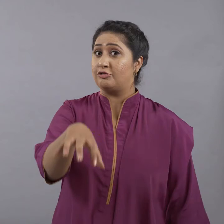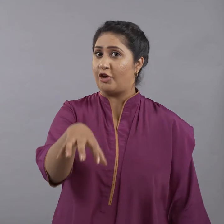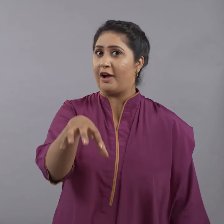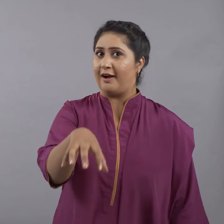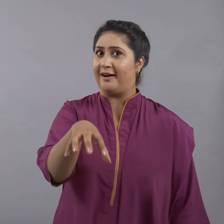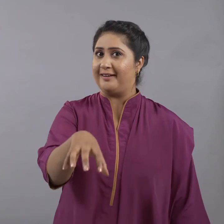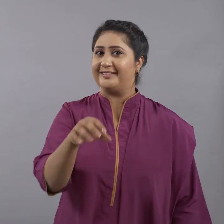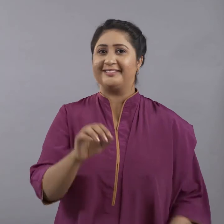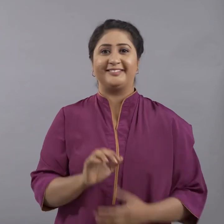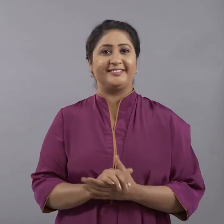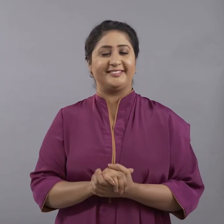जगह,